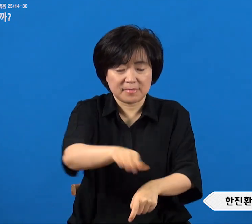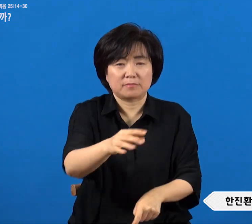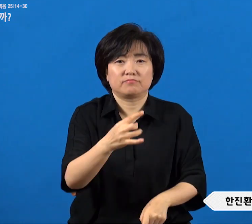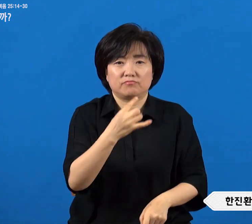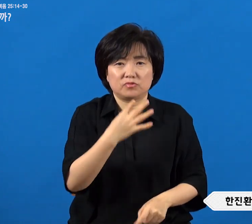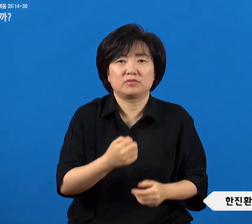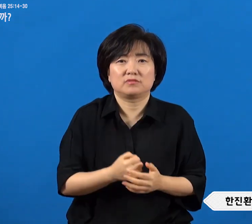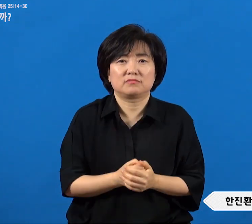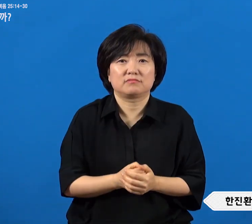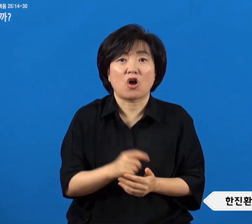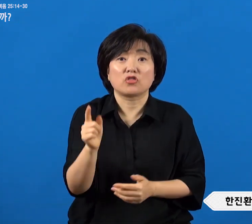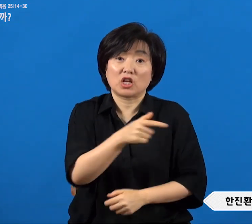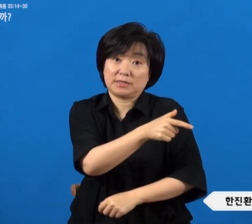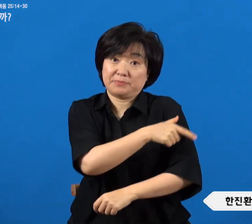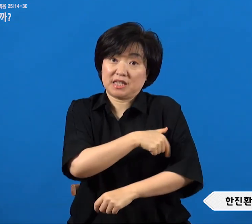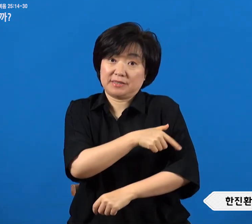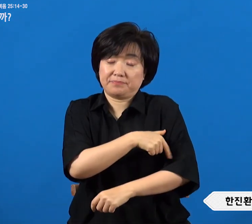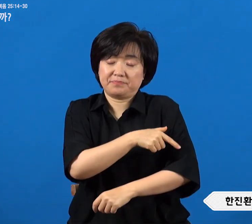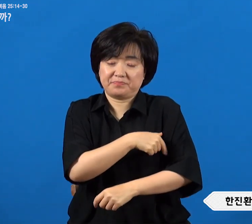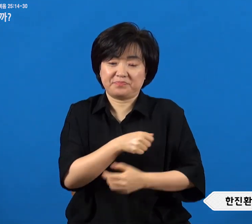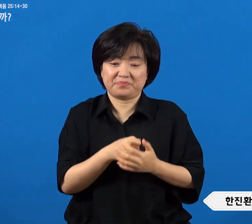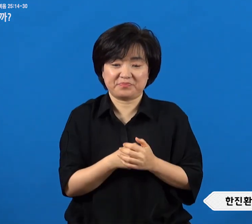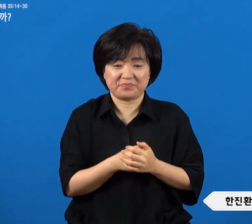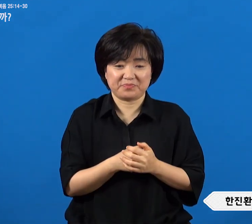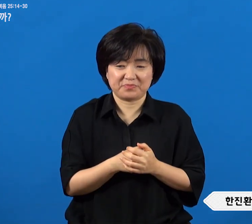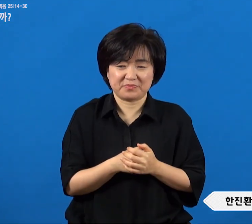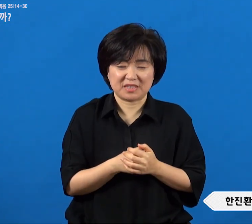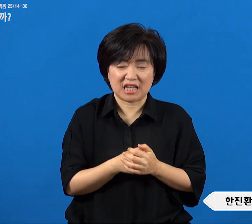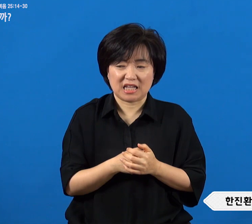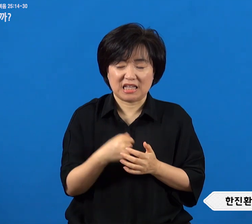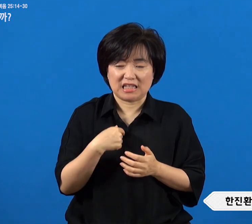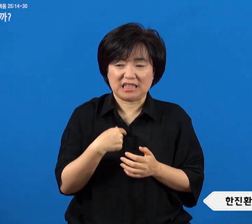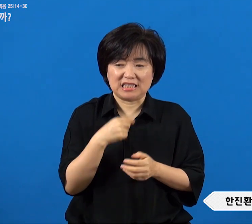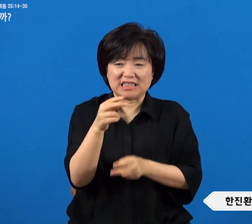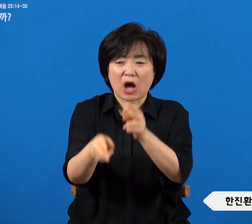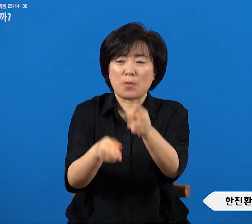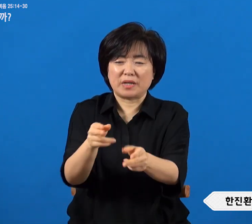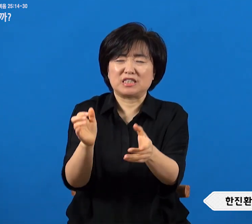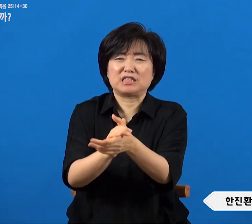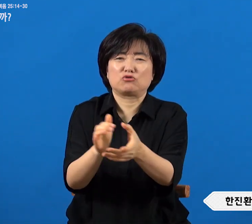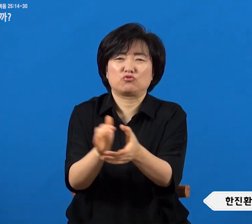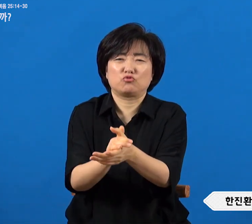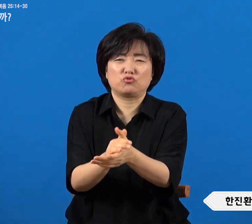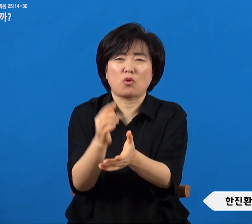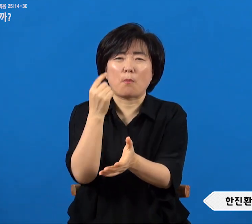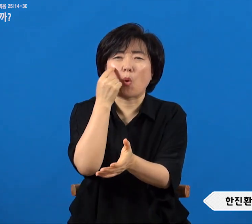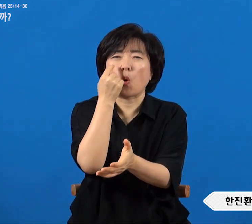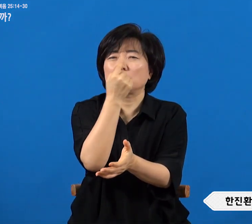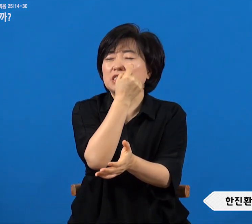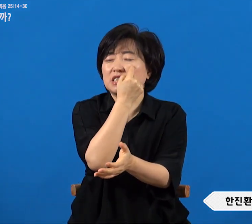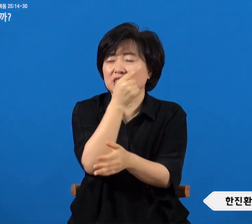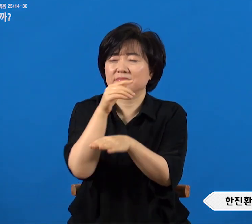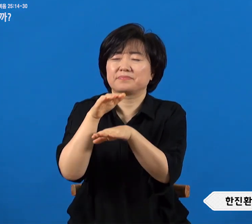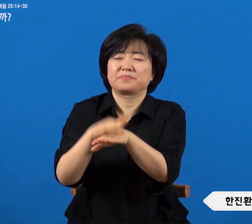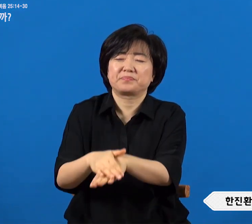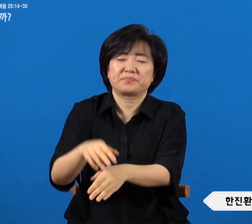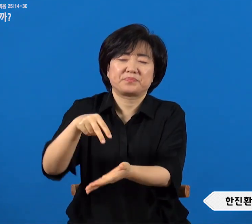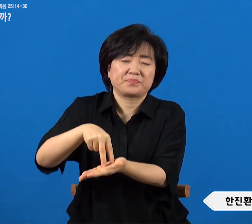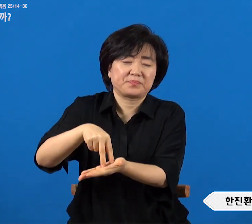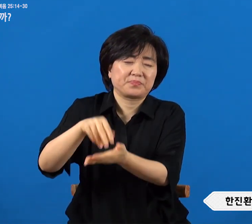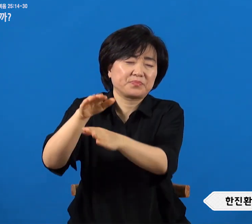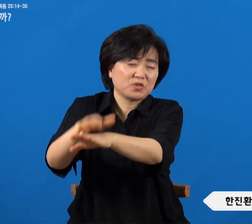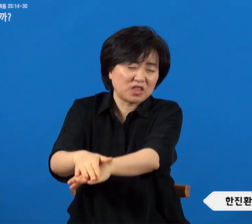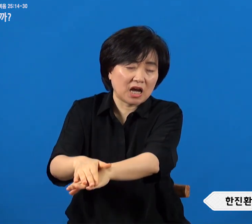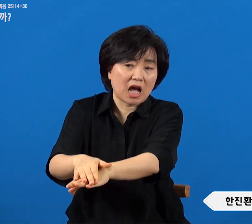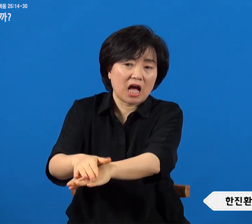어떤 집사님은 사업을 하는 친구 보증을 섰는데 친구가 망해버렸습니다.